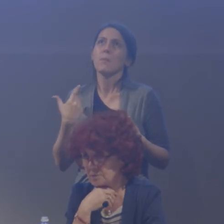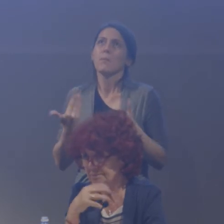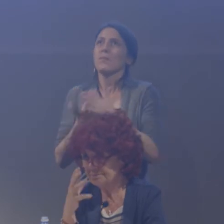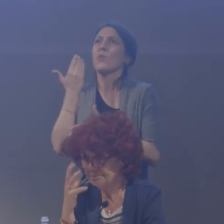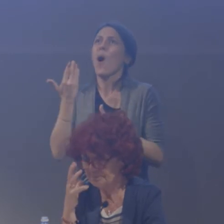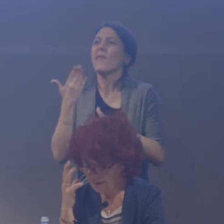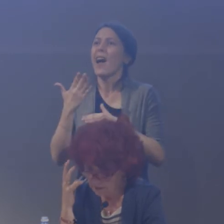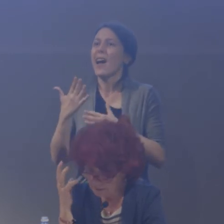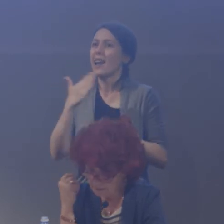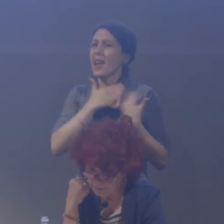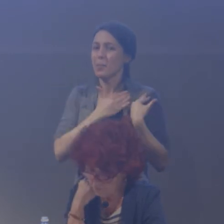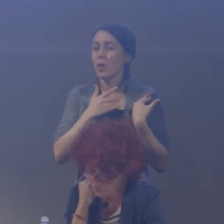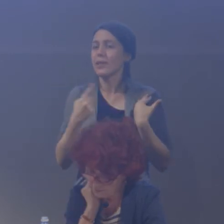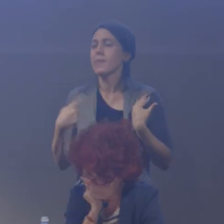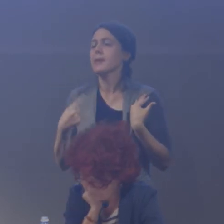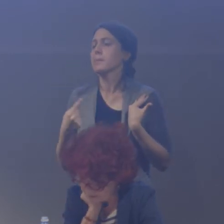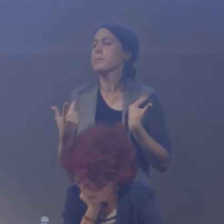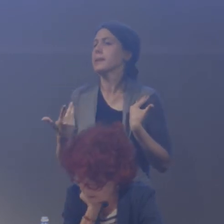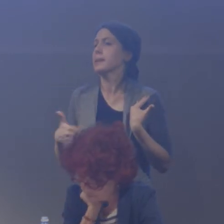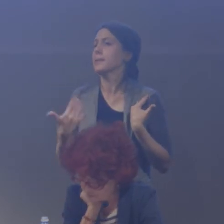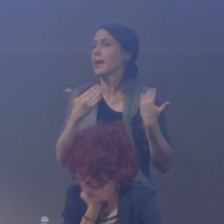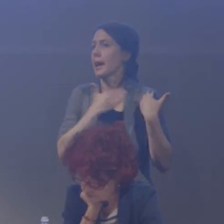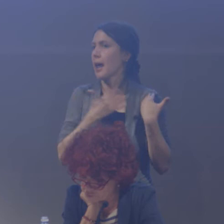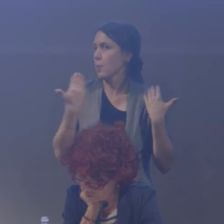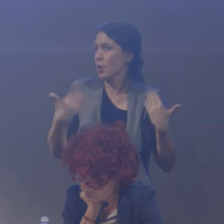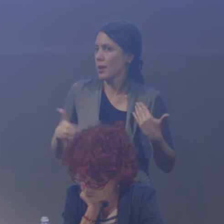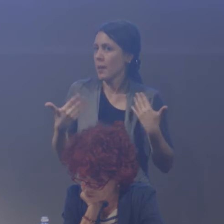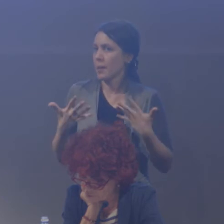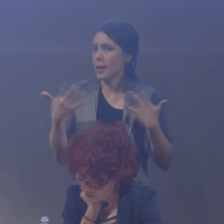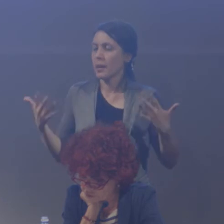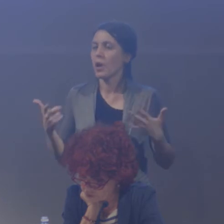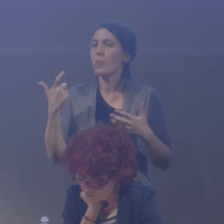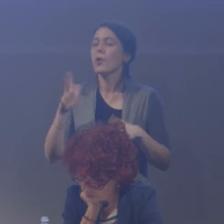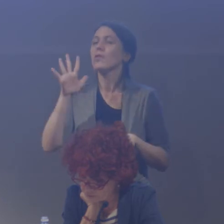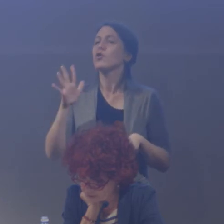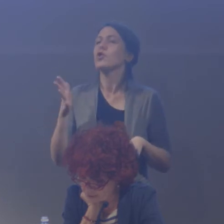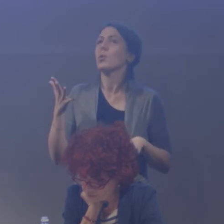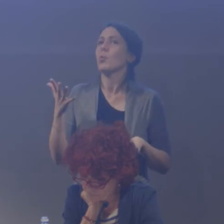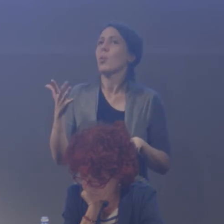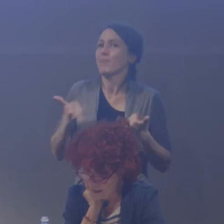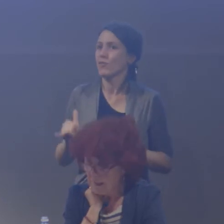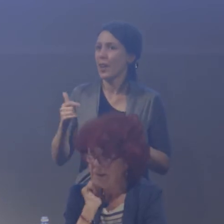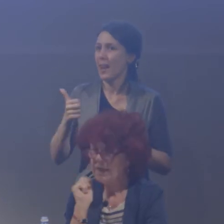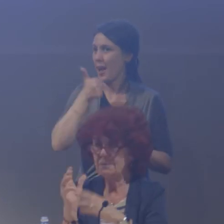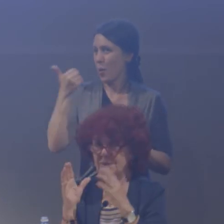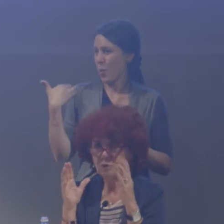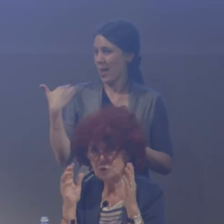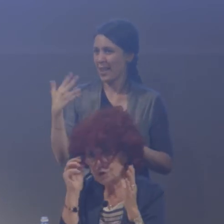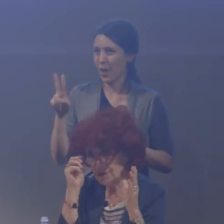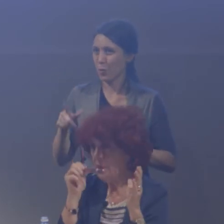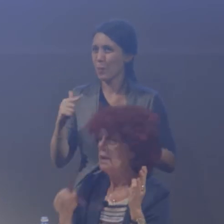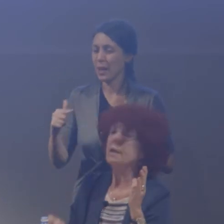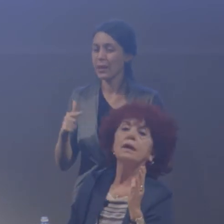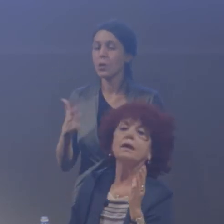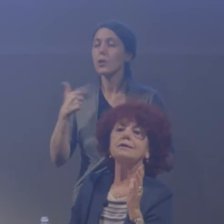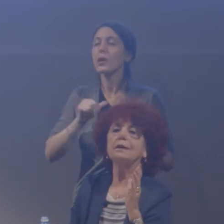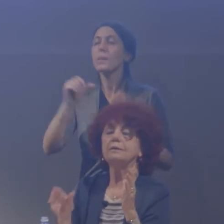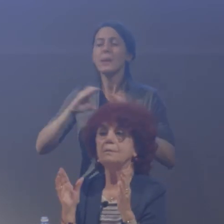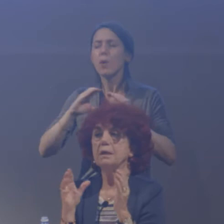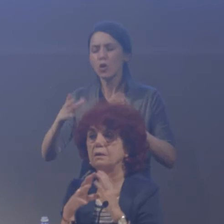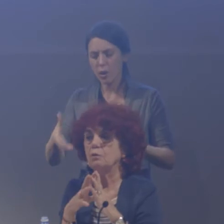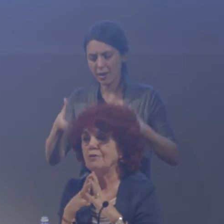punto pesantissimo di quello che è successo il 5 di gennaio di quest'anno, perché il primo dossier